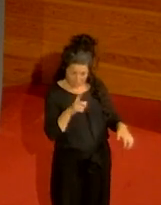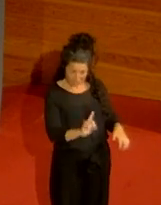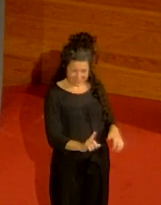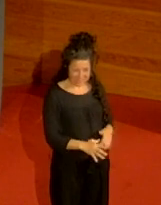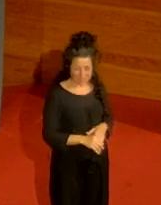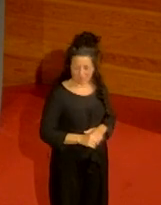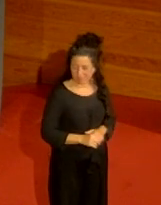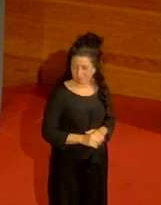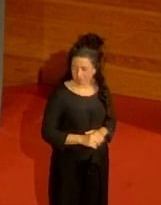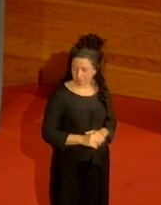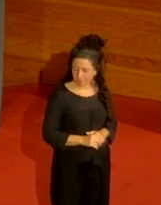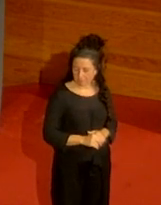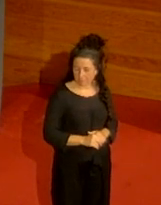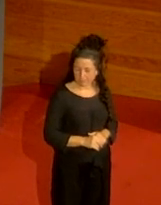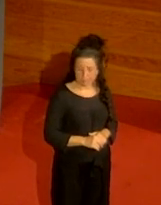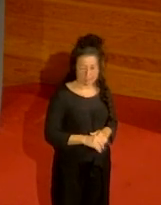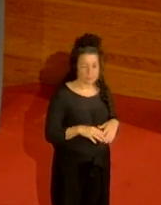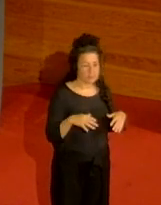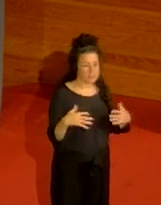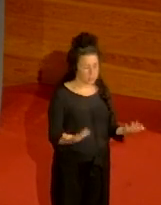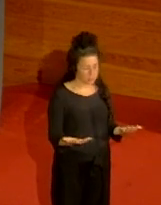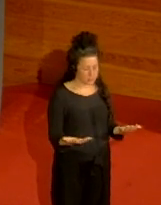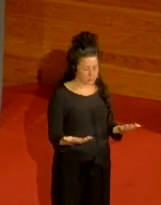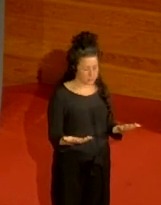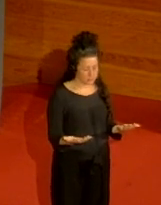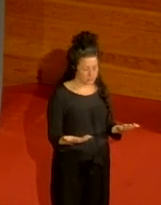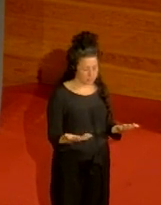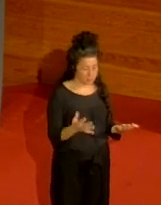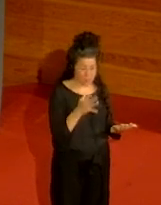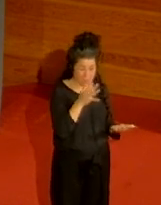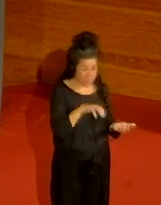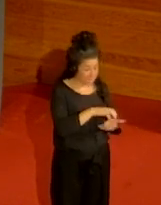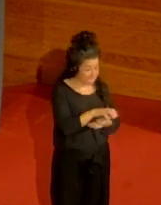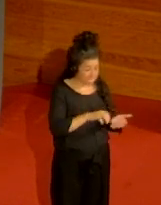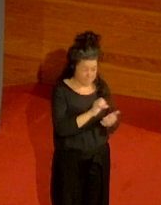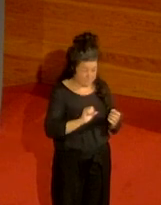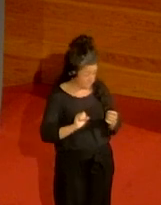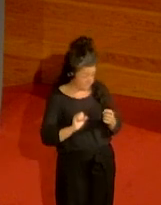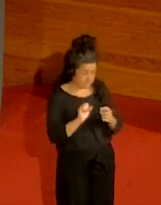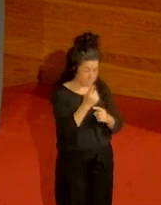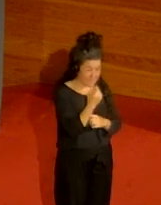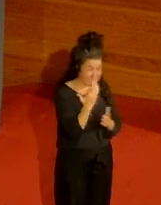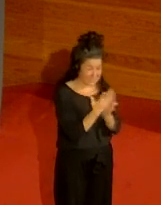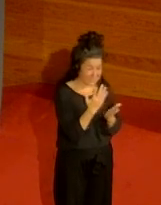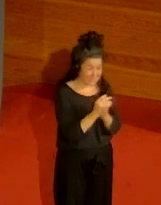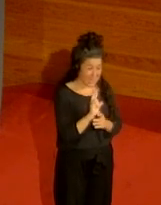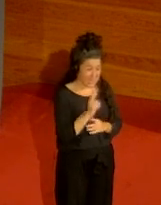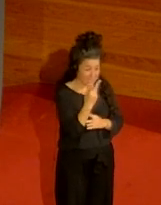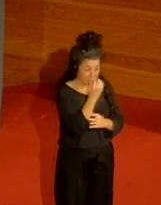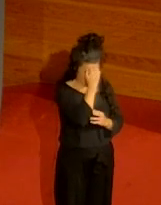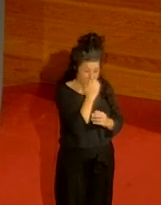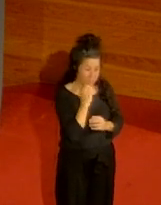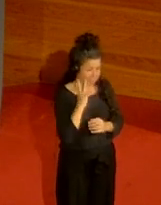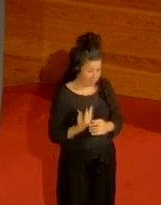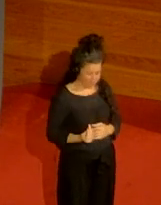como les decía ahora mismo estamos viviendo El mayor pico de violencia desde la segunda entifada no es una tercera enfada porque